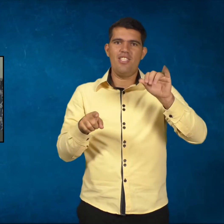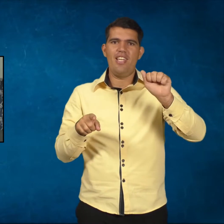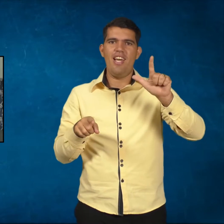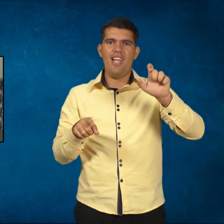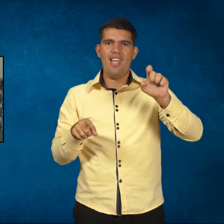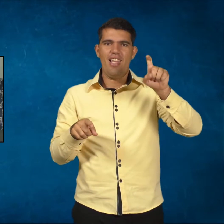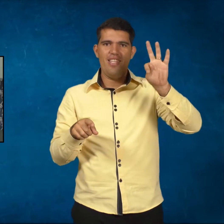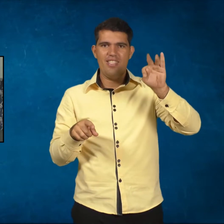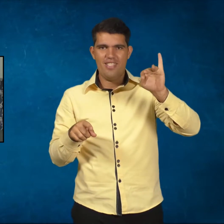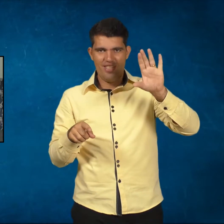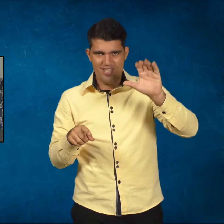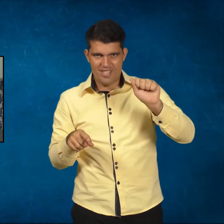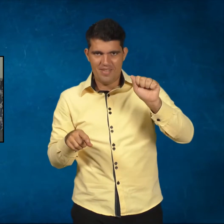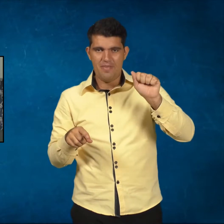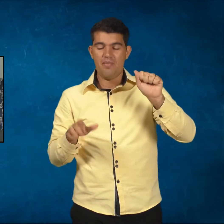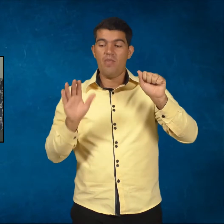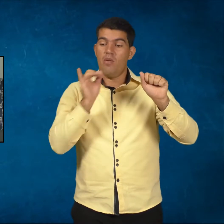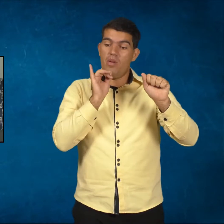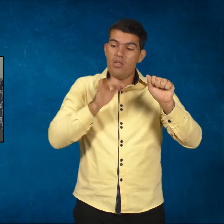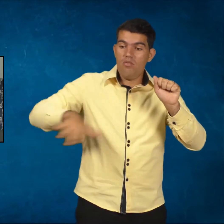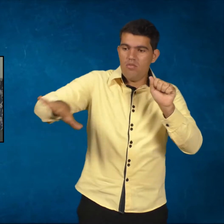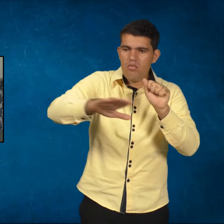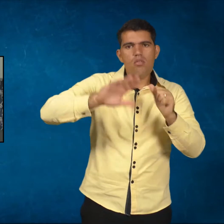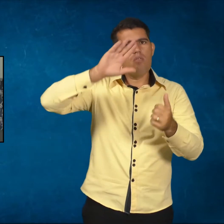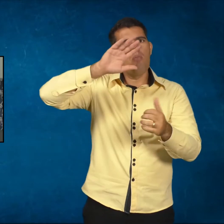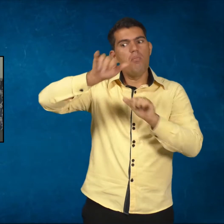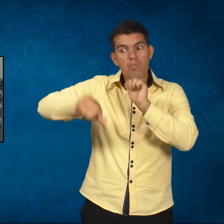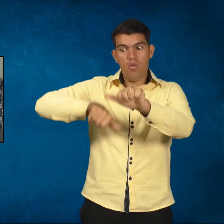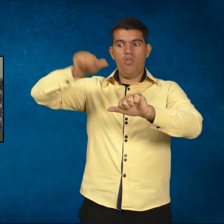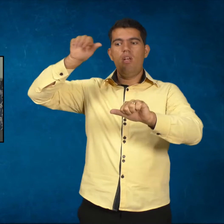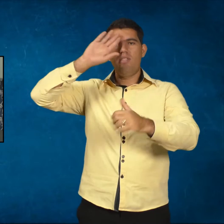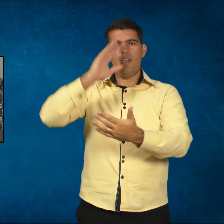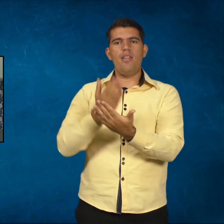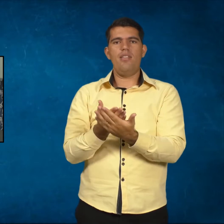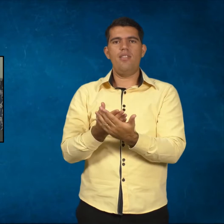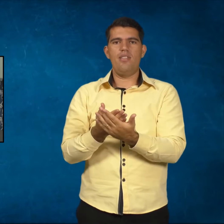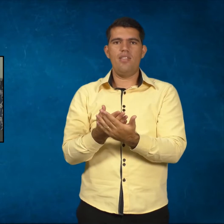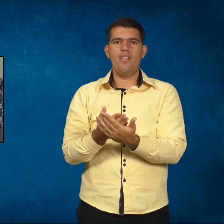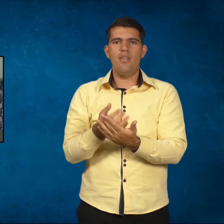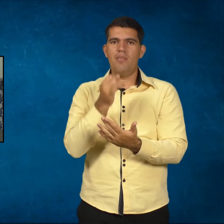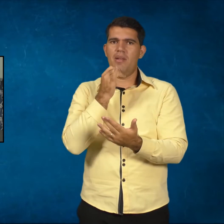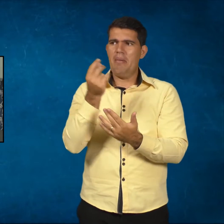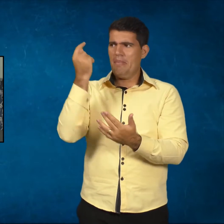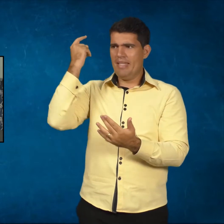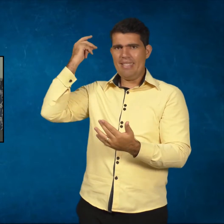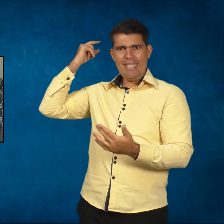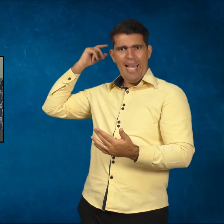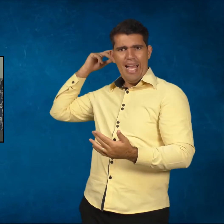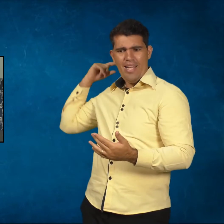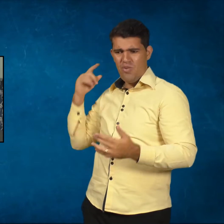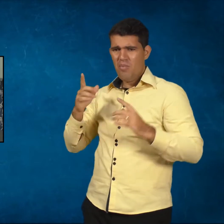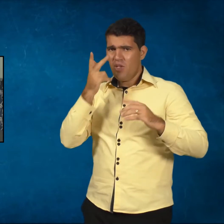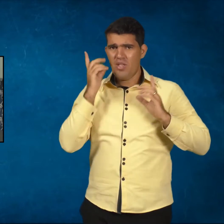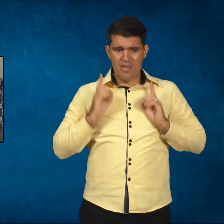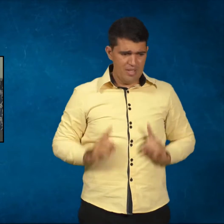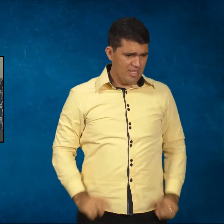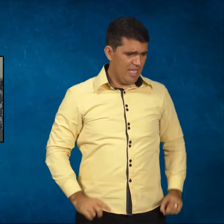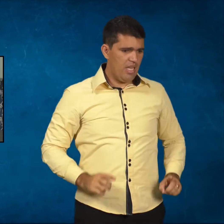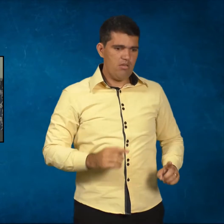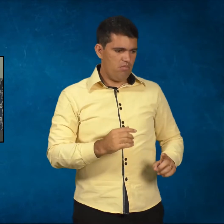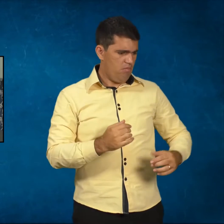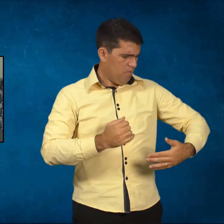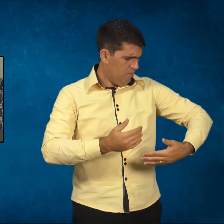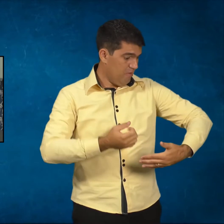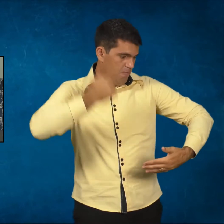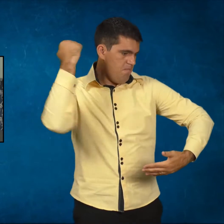uma crença na mudança, porque a gente, se for olhar para a época que eles eram mortos, jogados aos leões, ou que